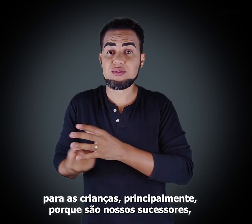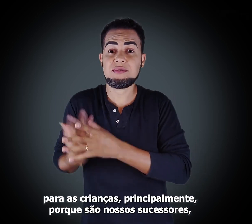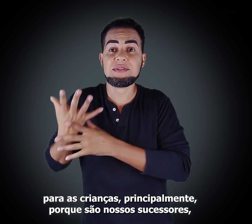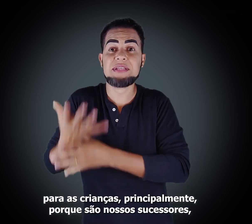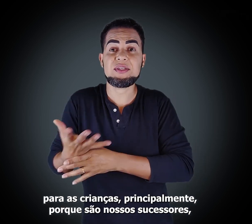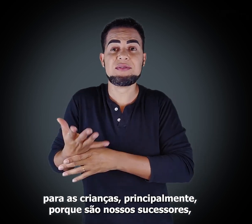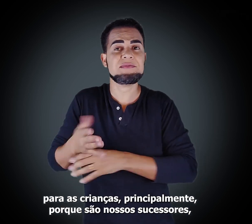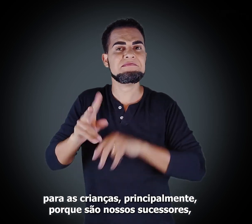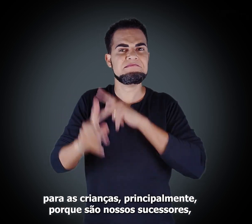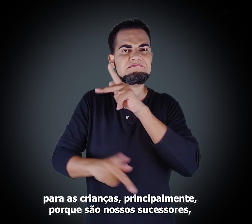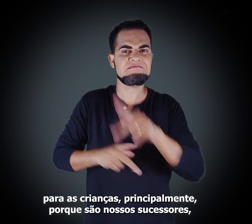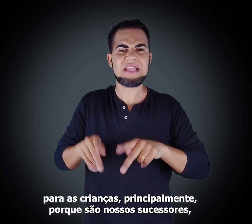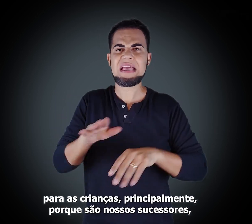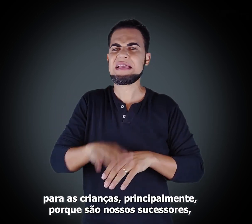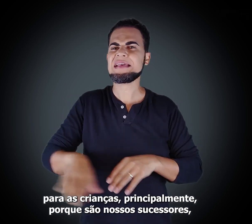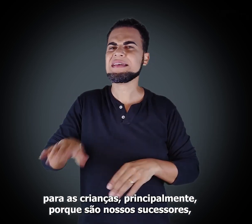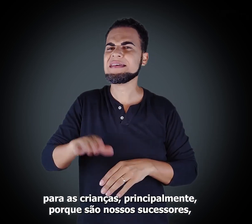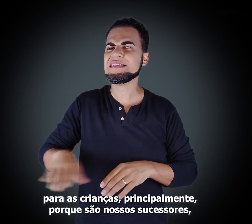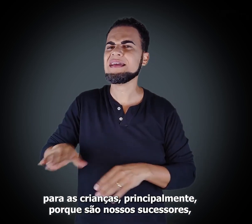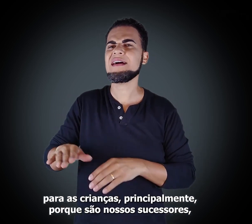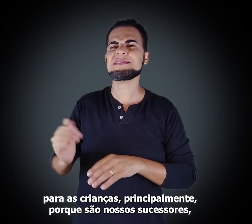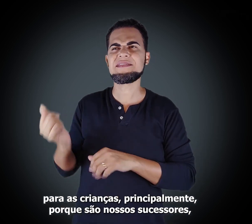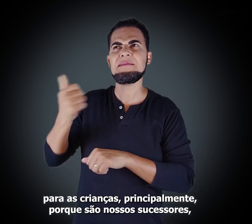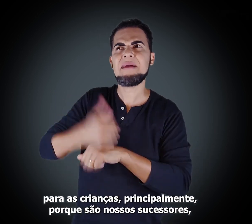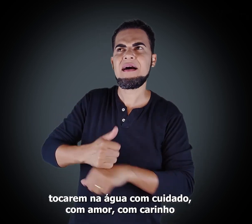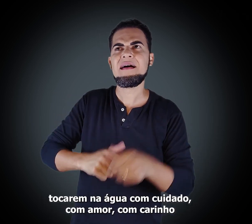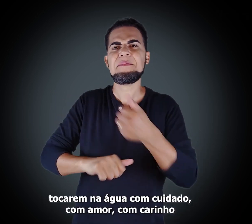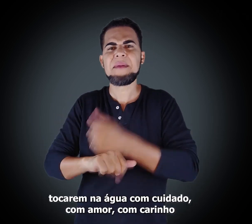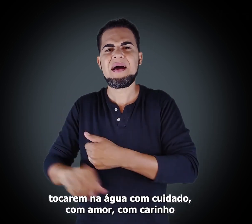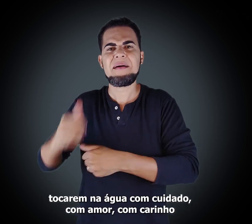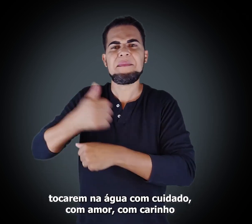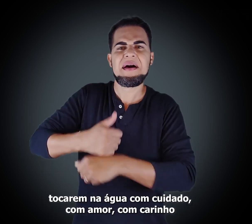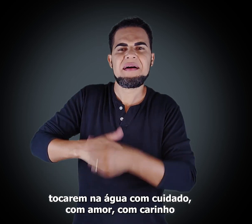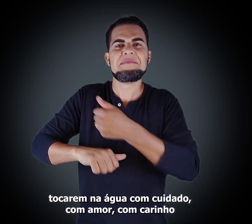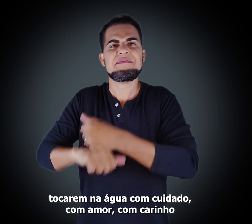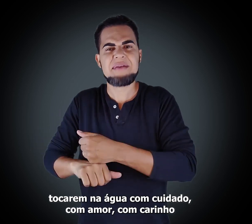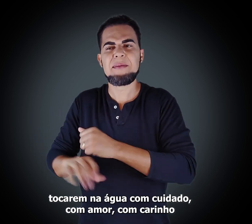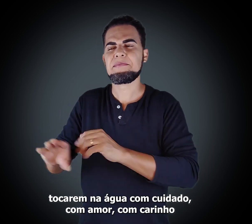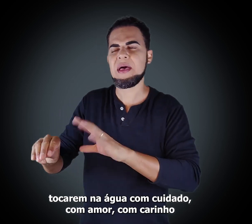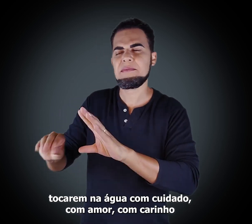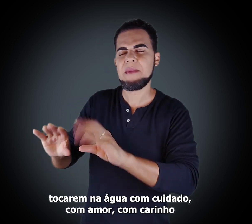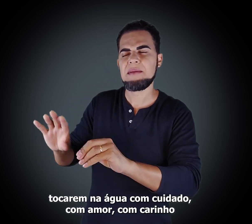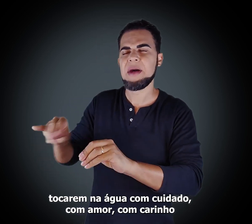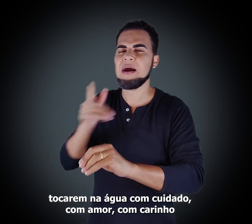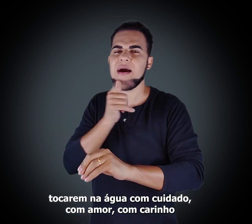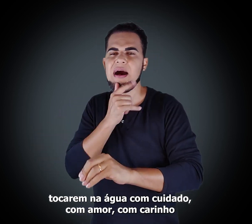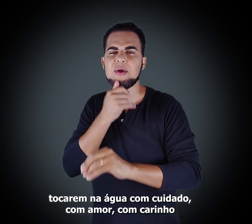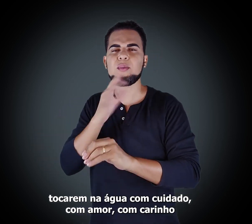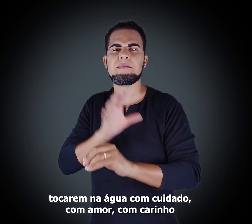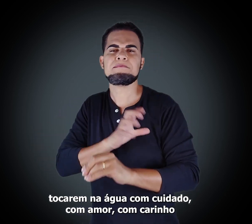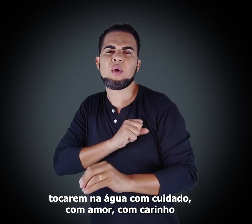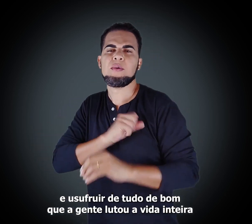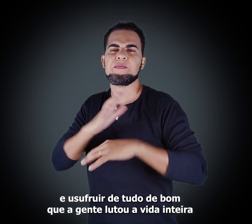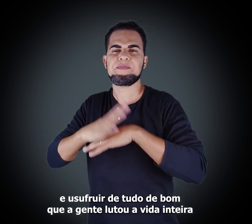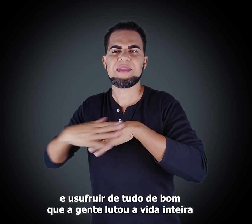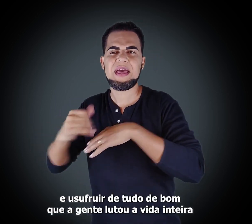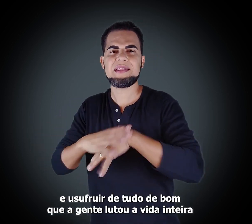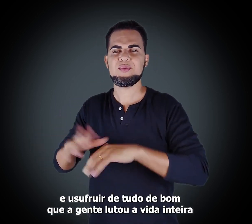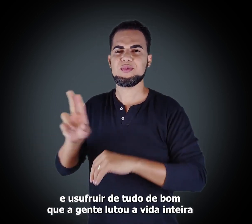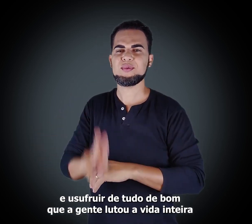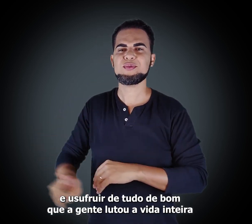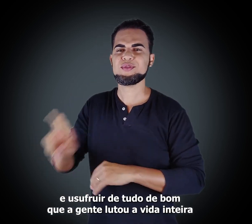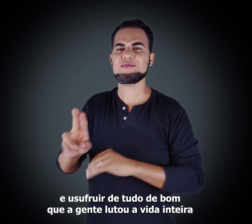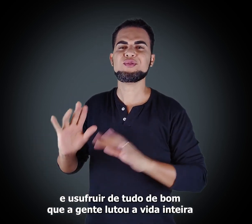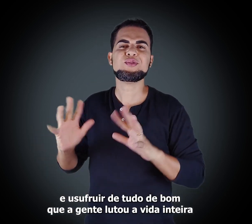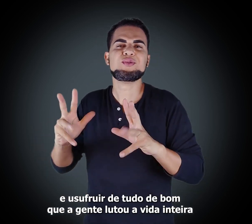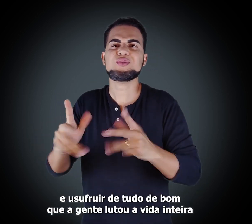para as crianças principalmente, que são nossos sucessores, tocar na água com cuidado, com amor, com carinho e